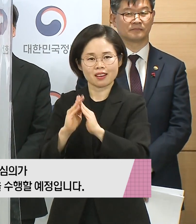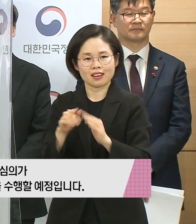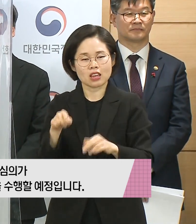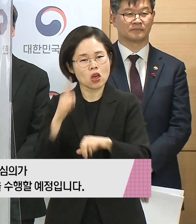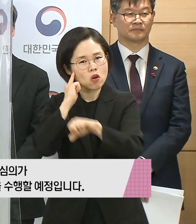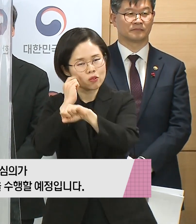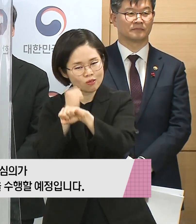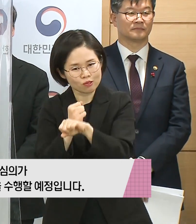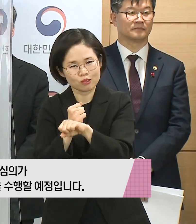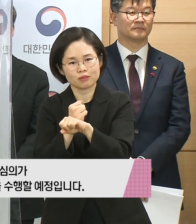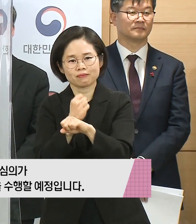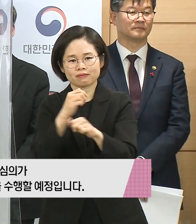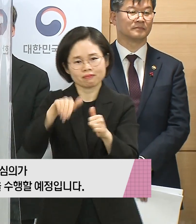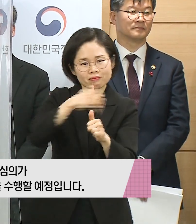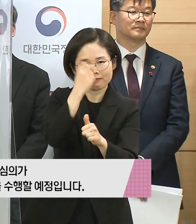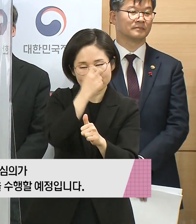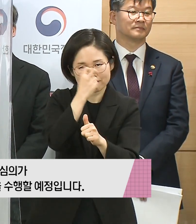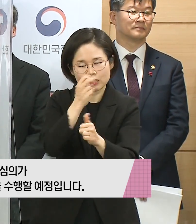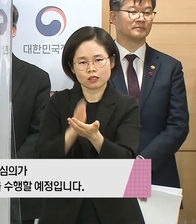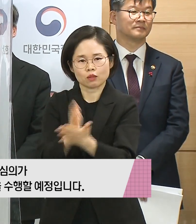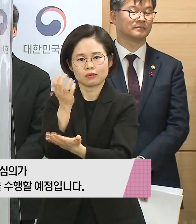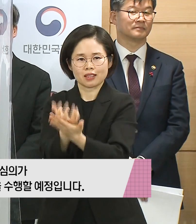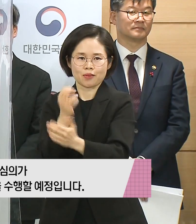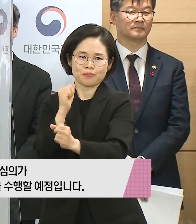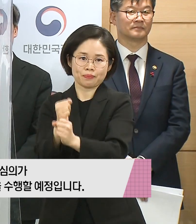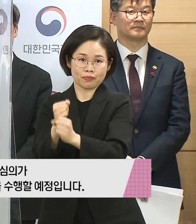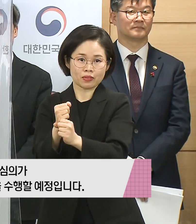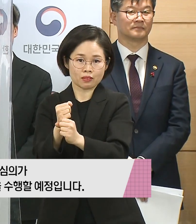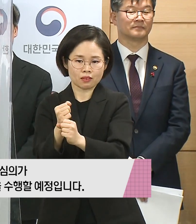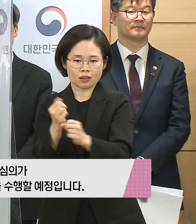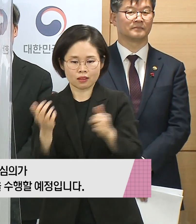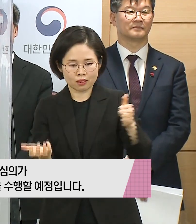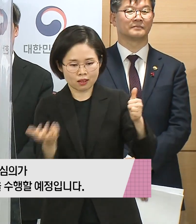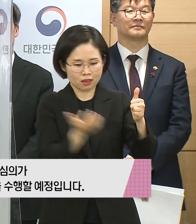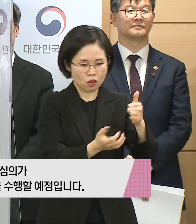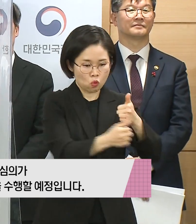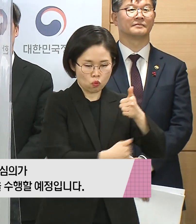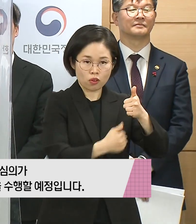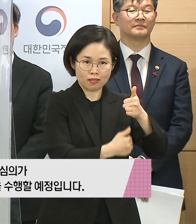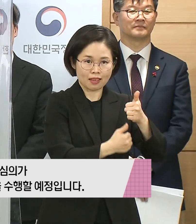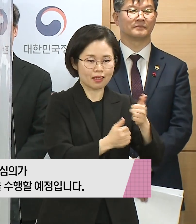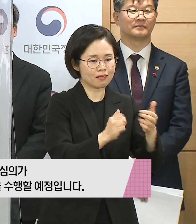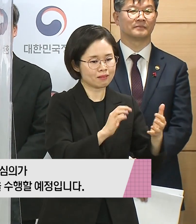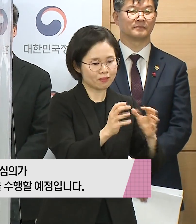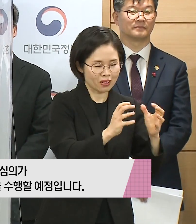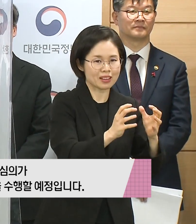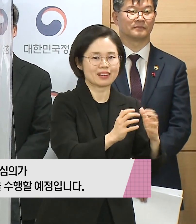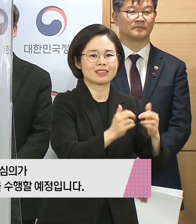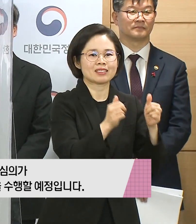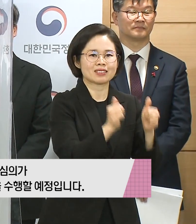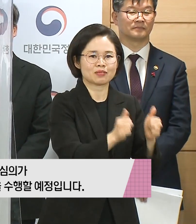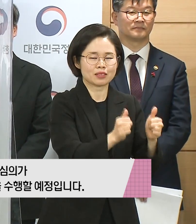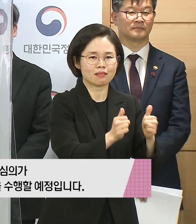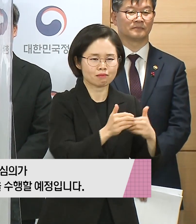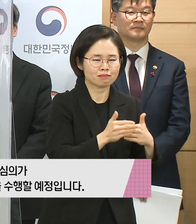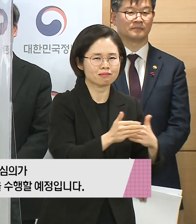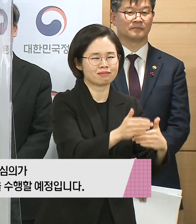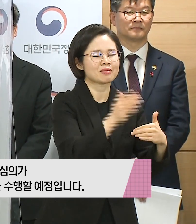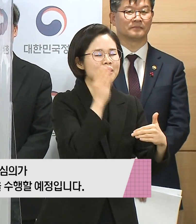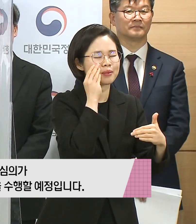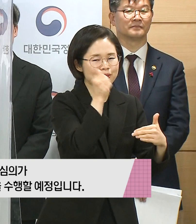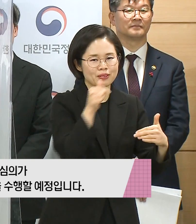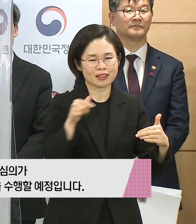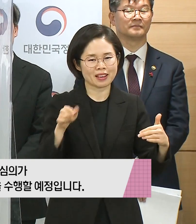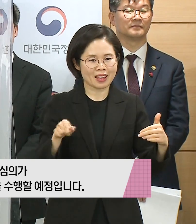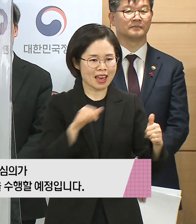통한 전문적인 자료를 제공함으로써 위원회의 심의가 효과적으로 진행될 수 있도록 자문